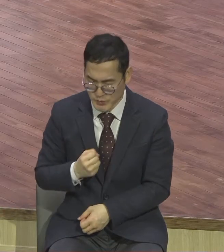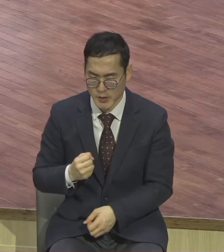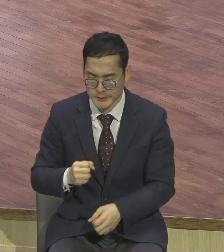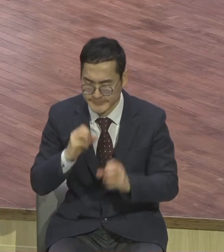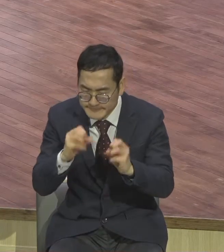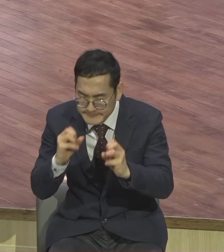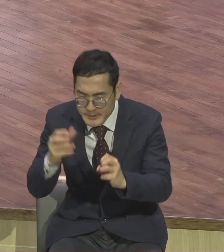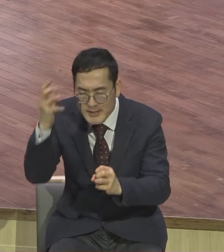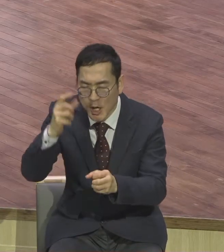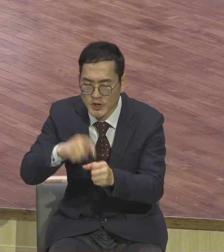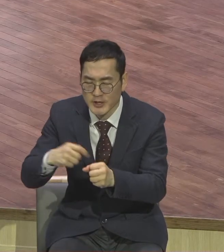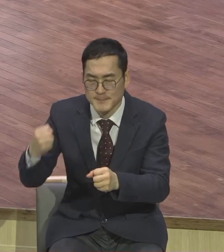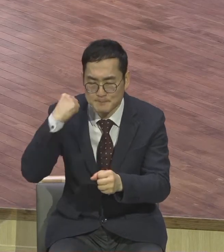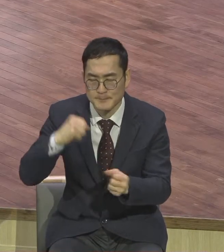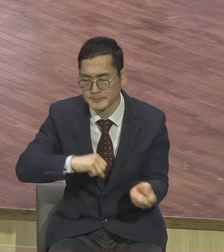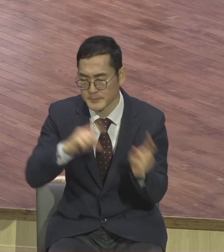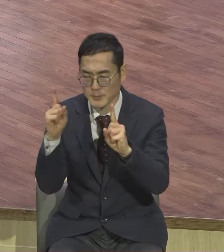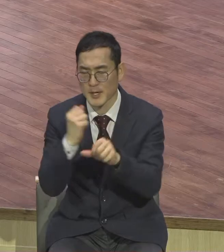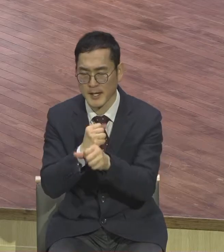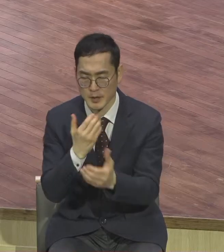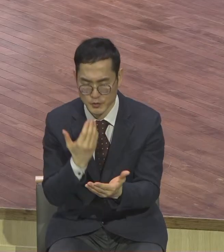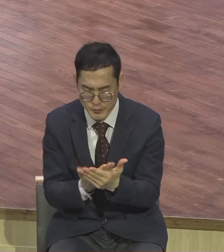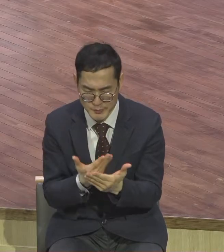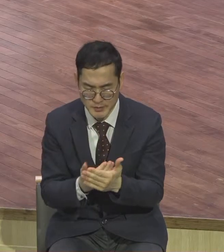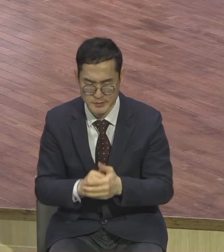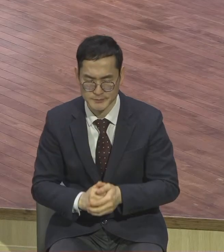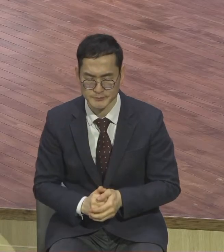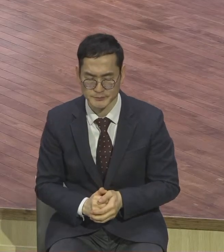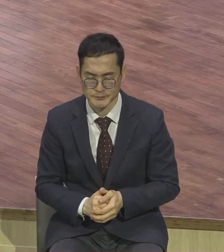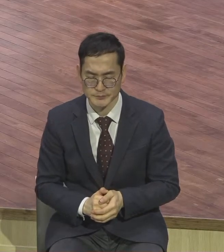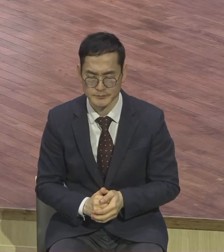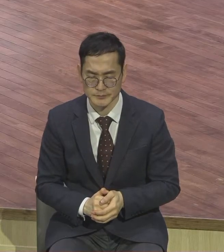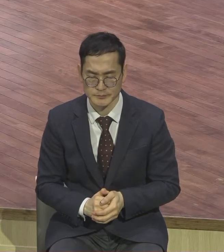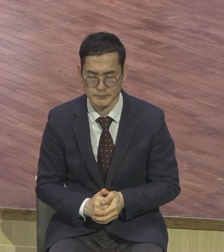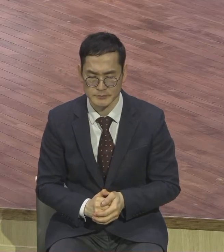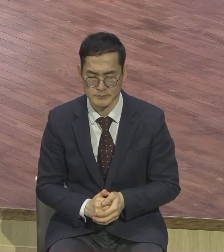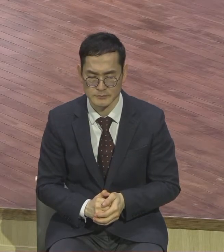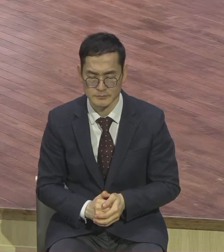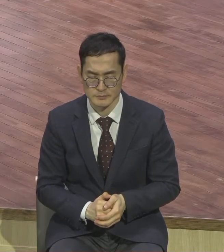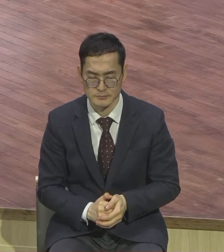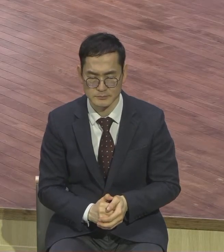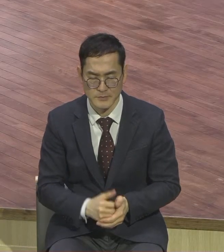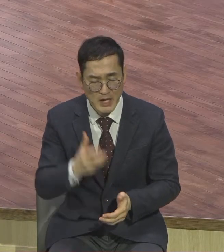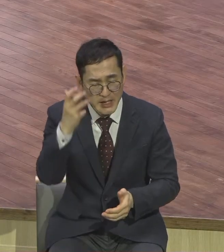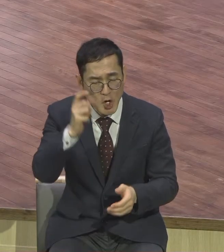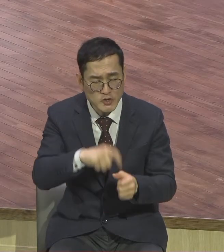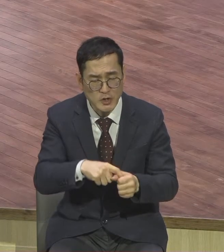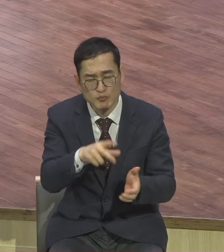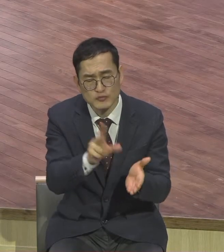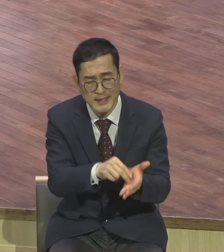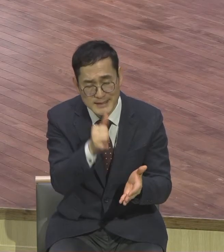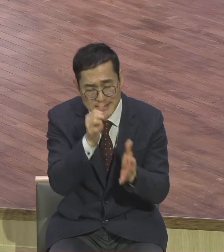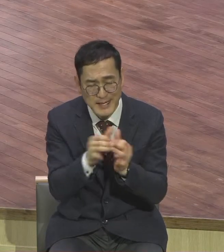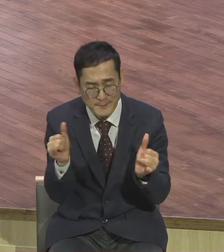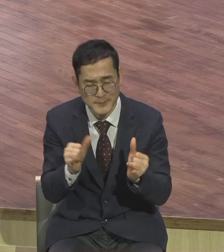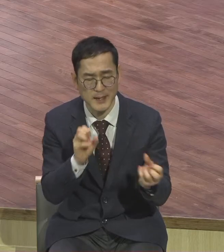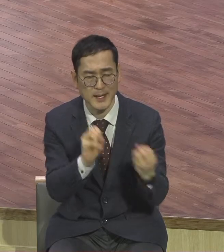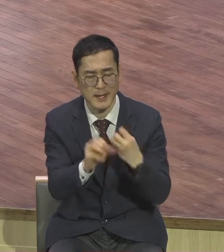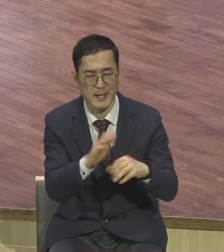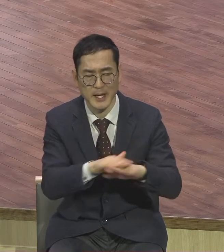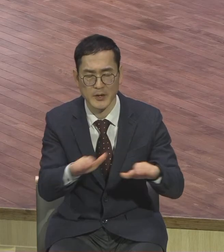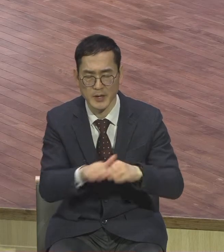주옵소서 영분별할 수 깨이 없이고 모든 사람에게 인생에 답을 줄 수 있는 치유할 수 있는 영접시킬 수 있는